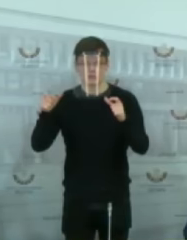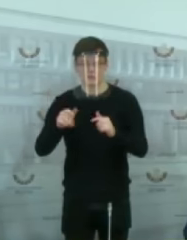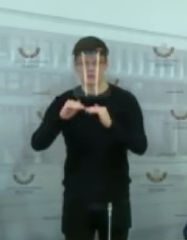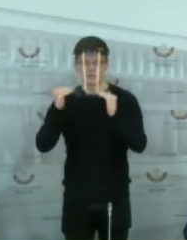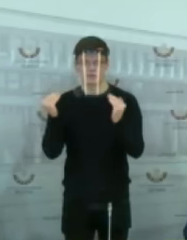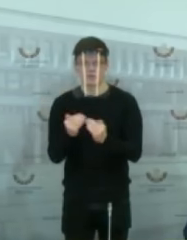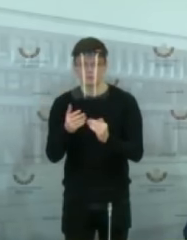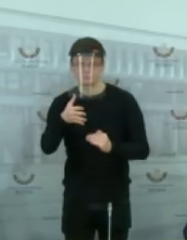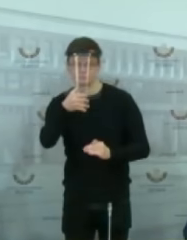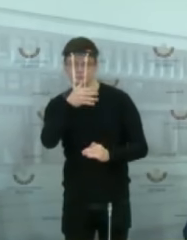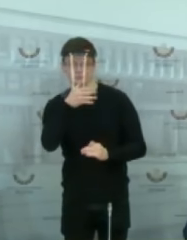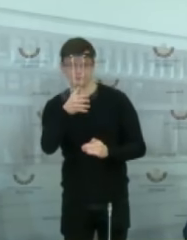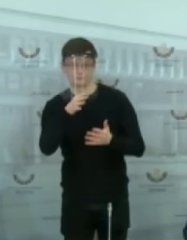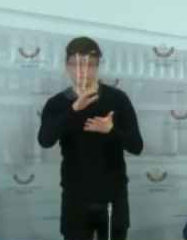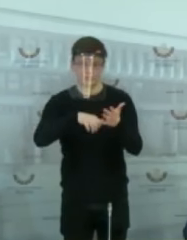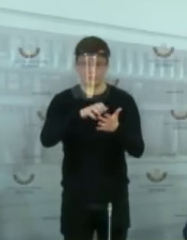dėl